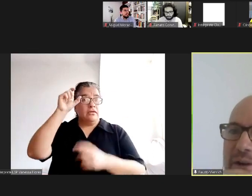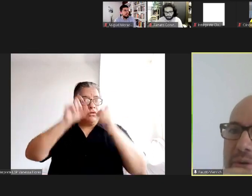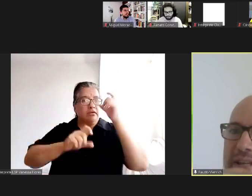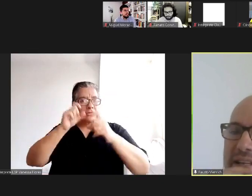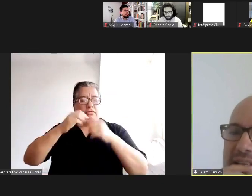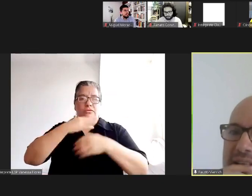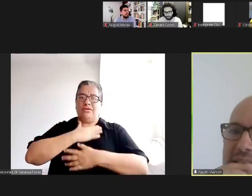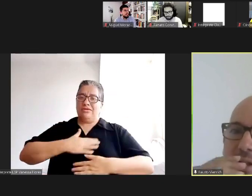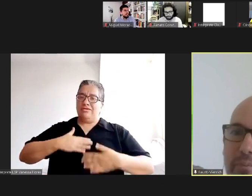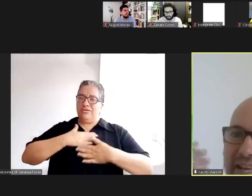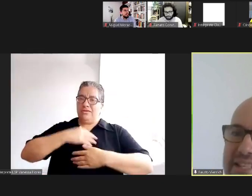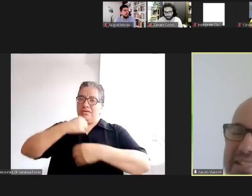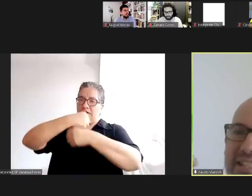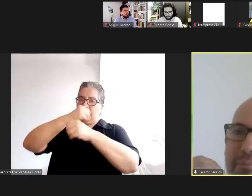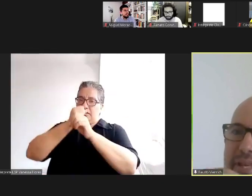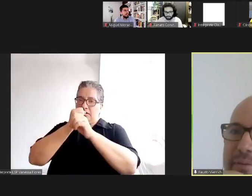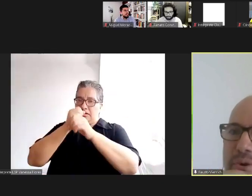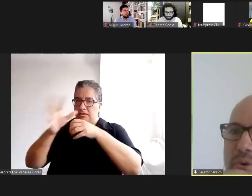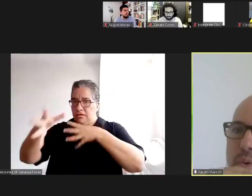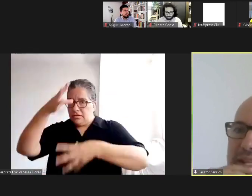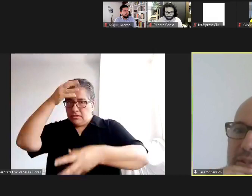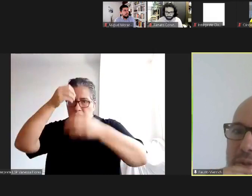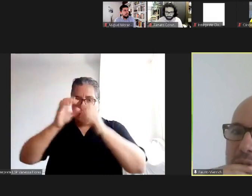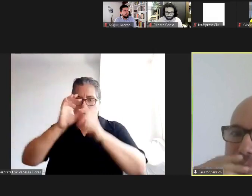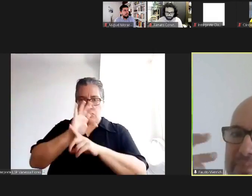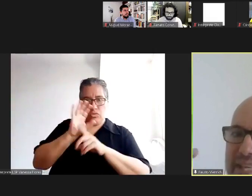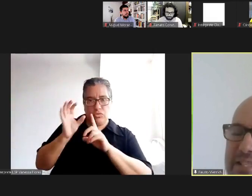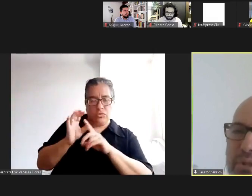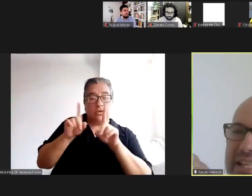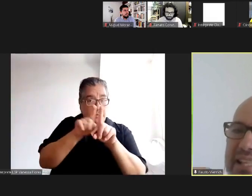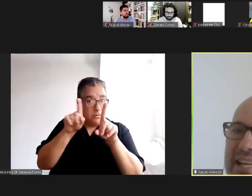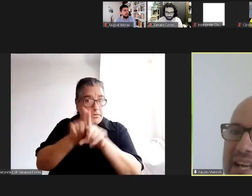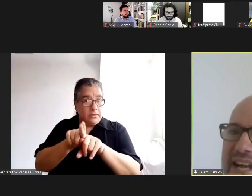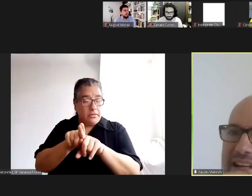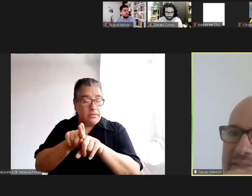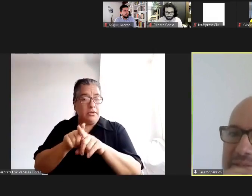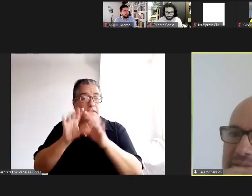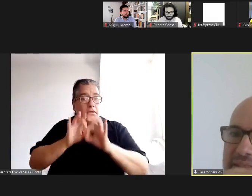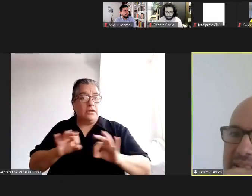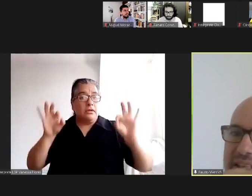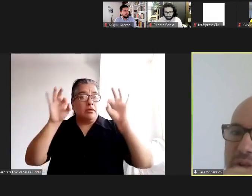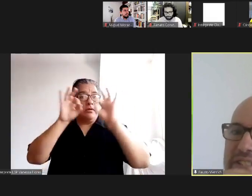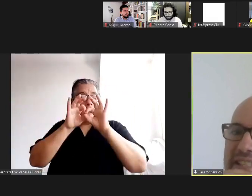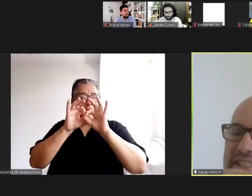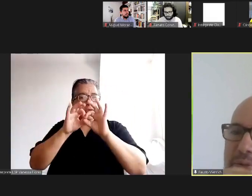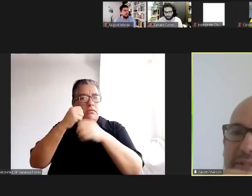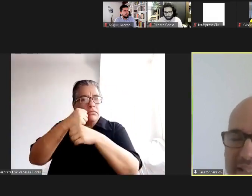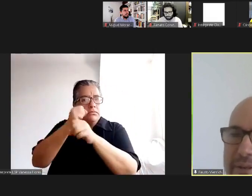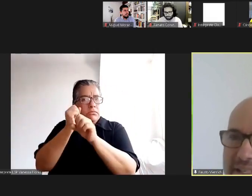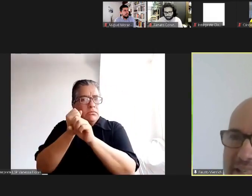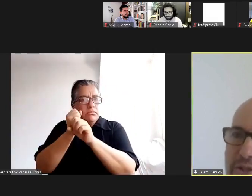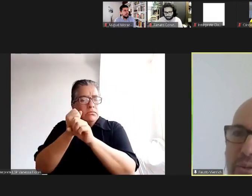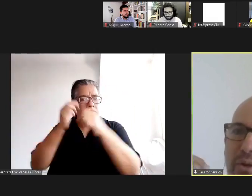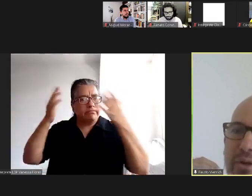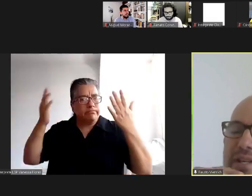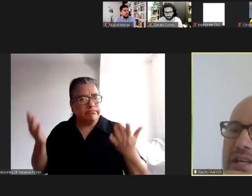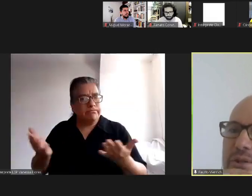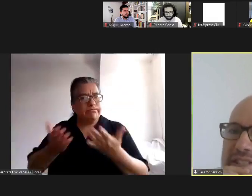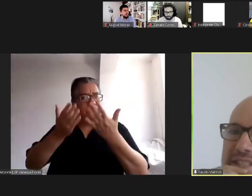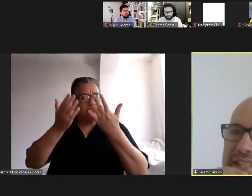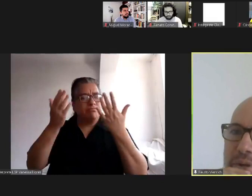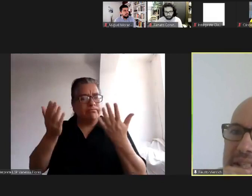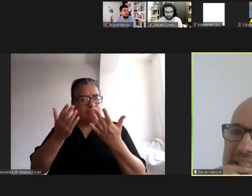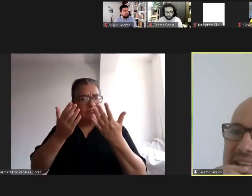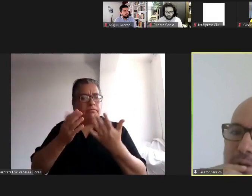que desarrollan. Convergencia también por cuanto es importante crear los incentivos a través del derecho de autor,